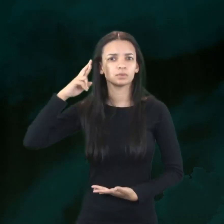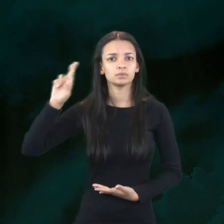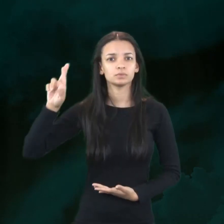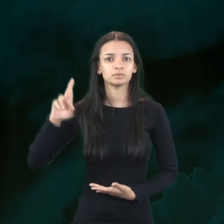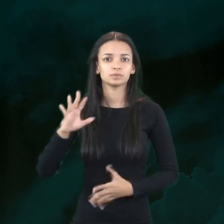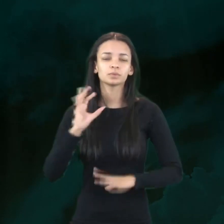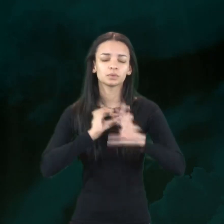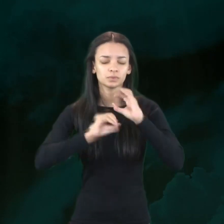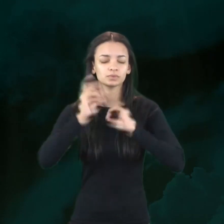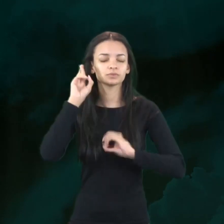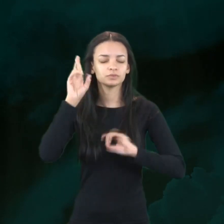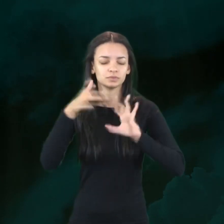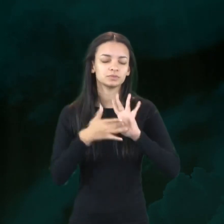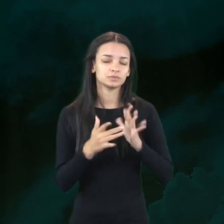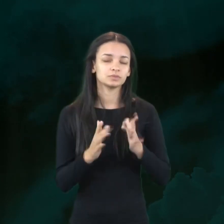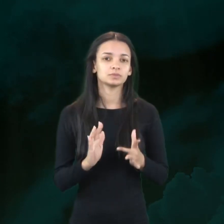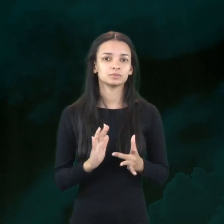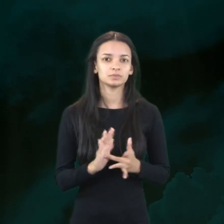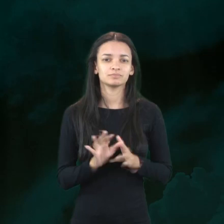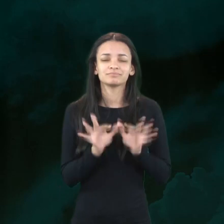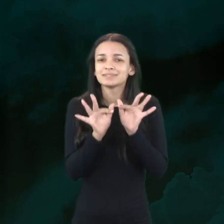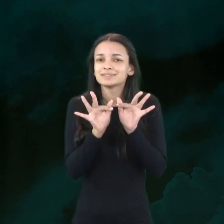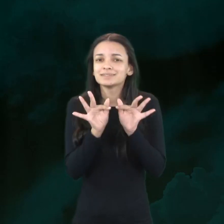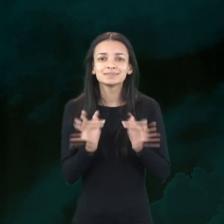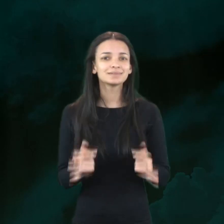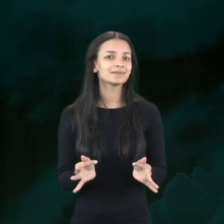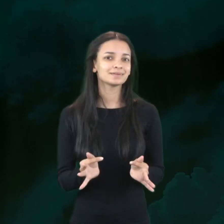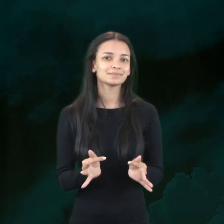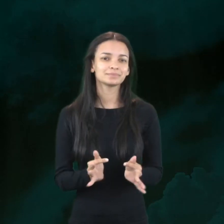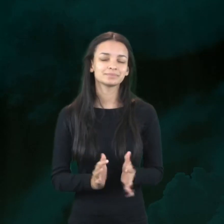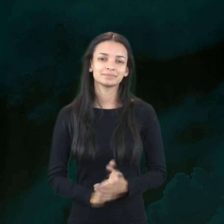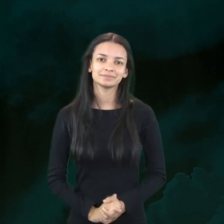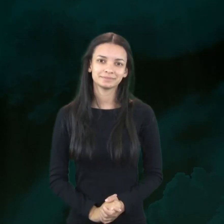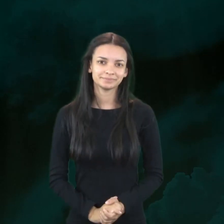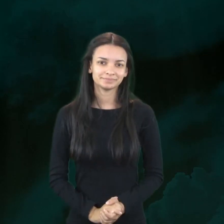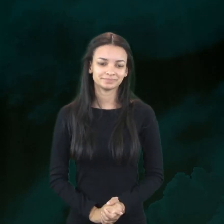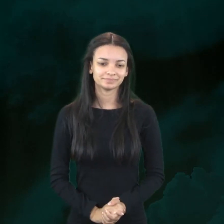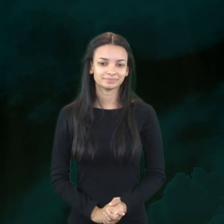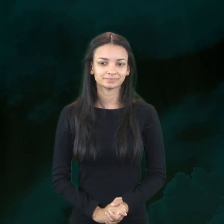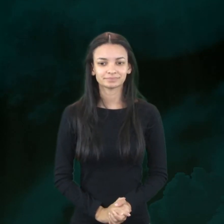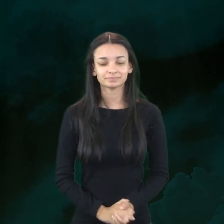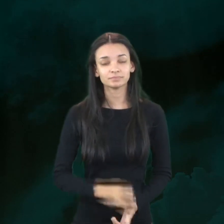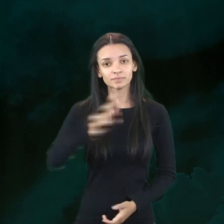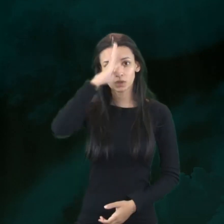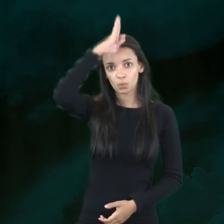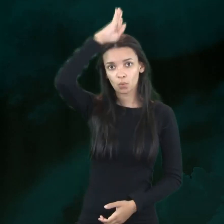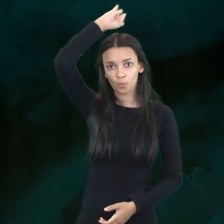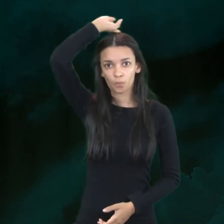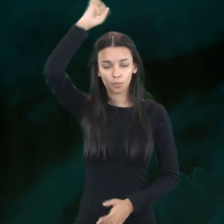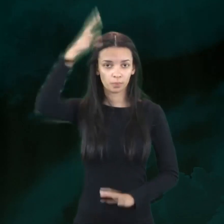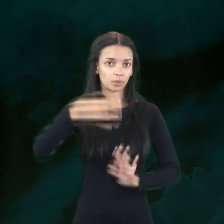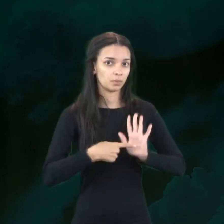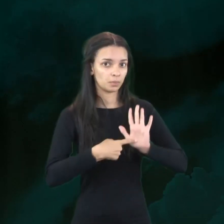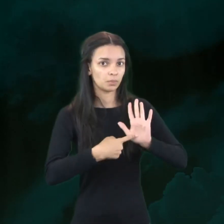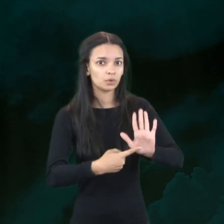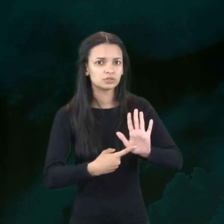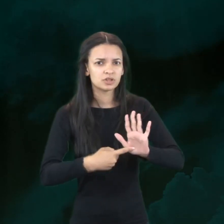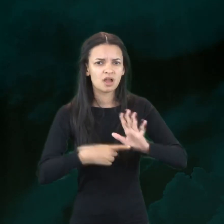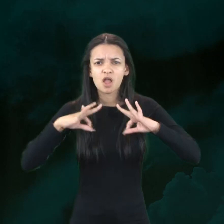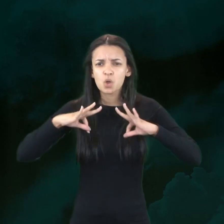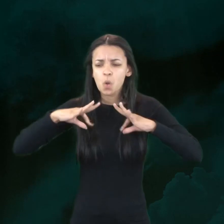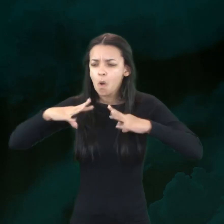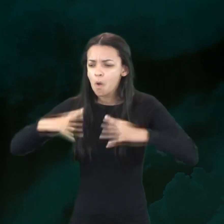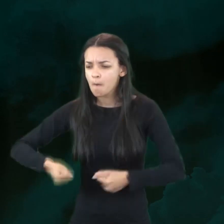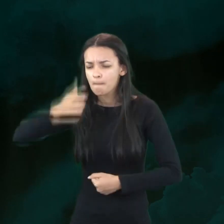Ó Senhor Jesus. É simples. Aí, Romanos 10 diz: todo aquele que invocar